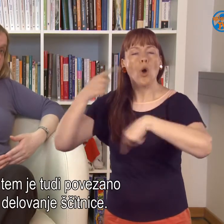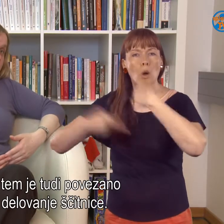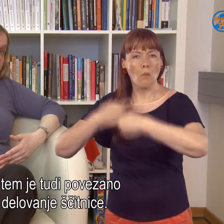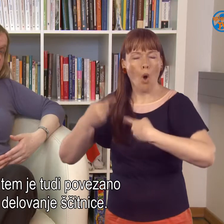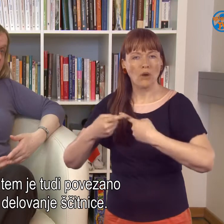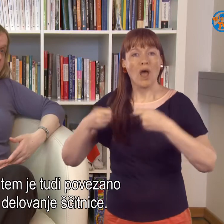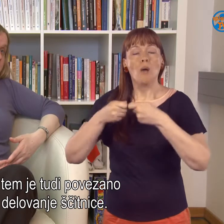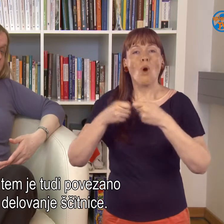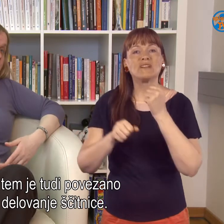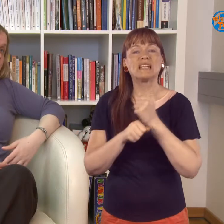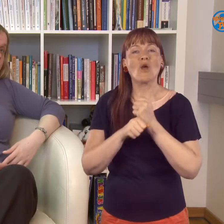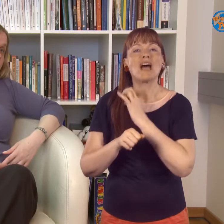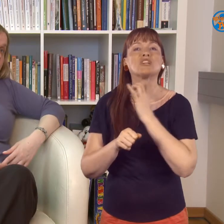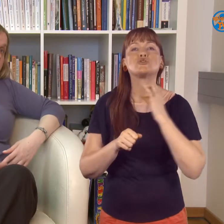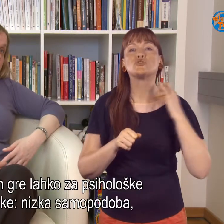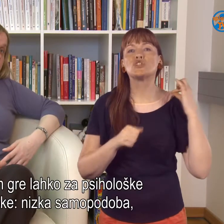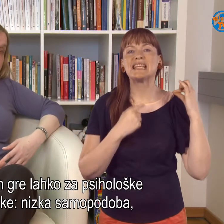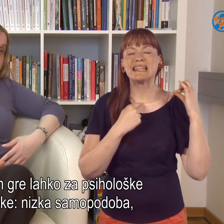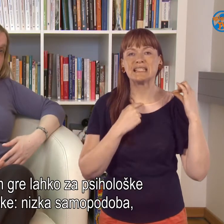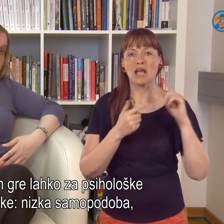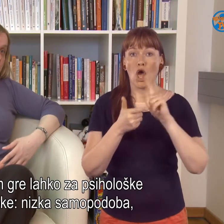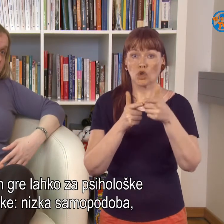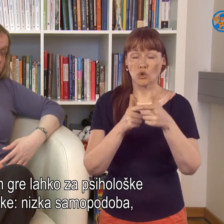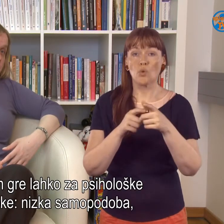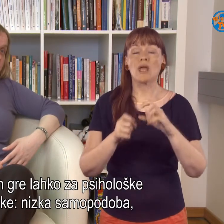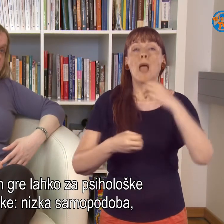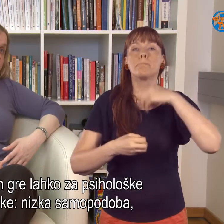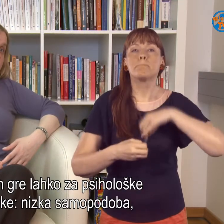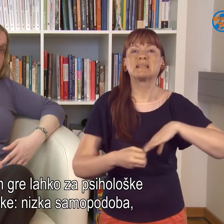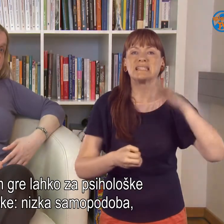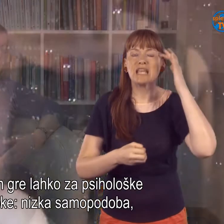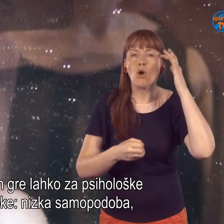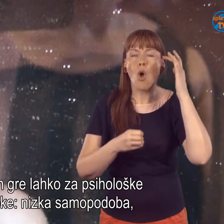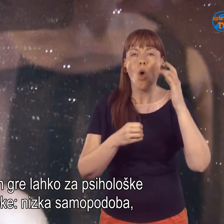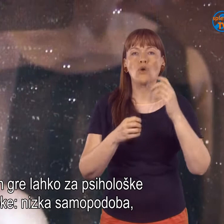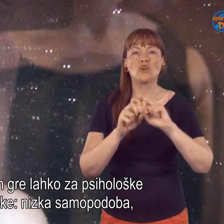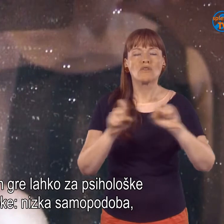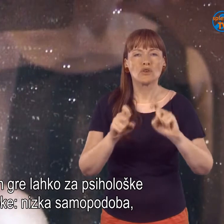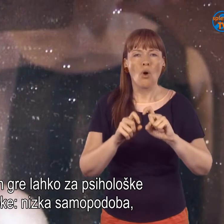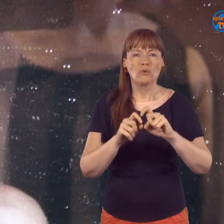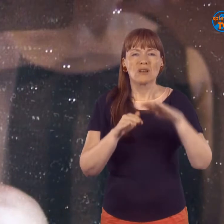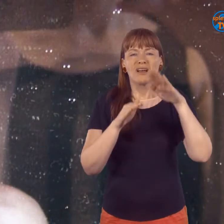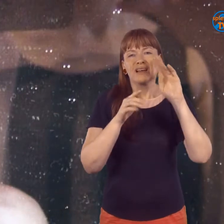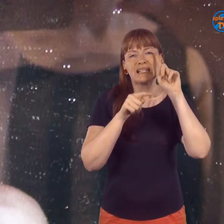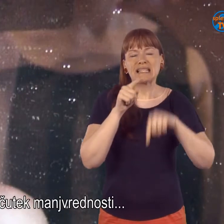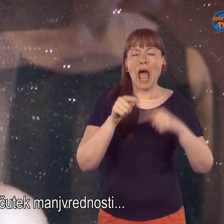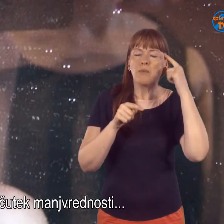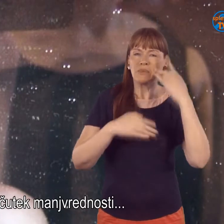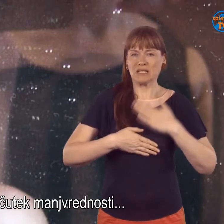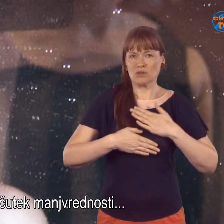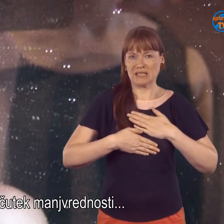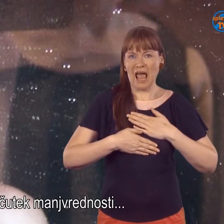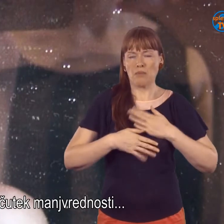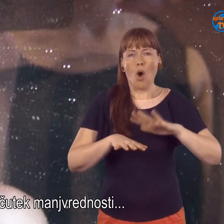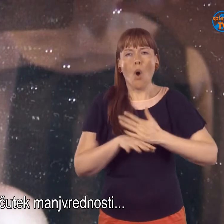povezano delovanje ščitnice. Potem so tukaj psihološki vzroki lahko, nizka samopodoba, potem